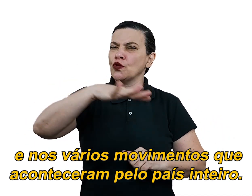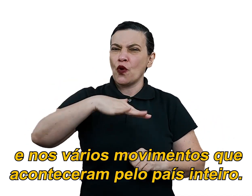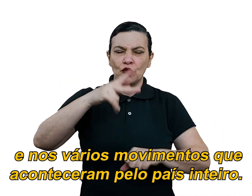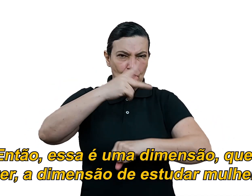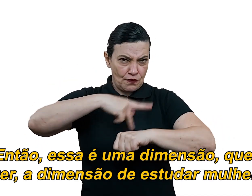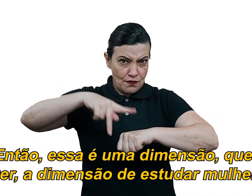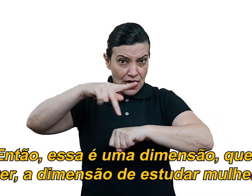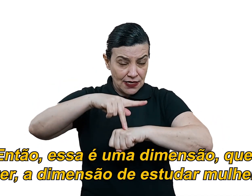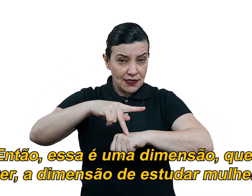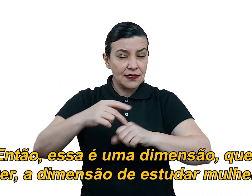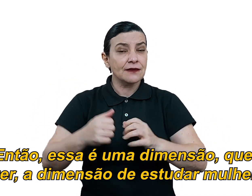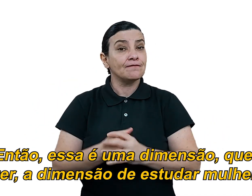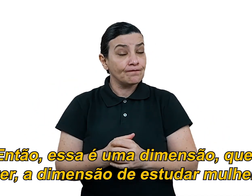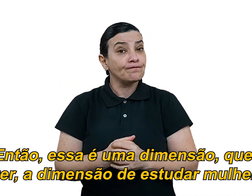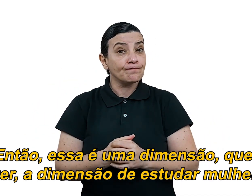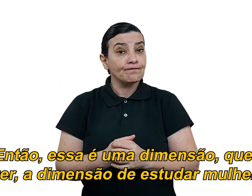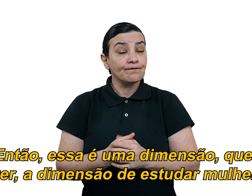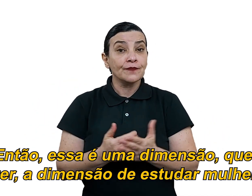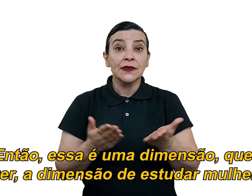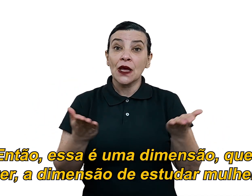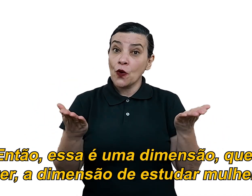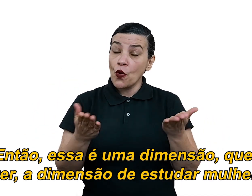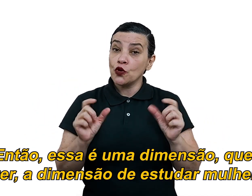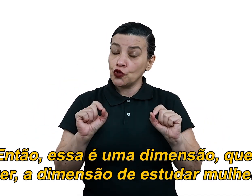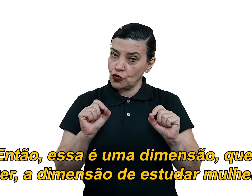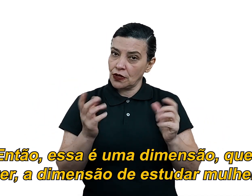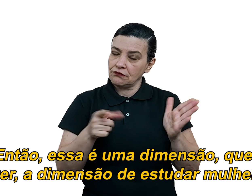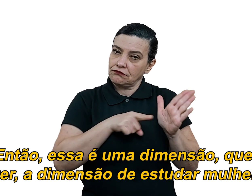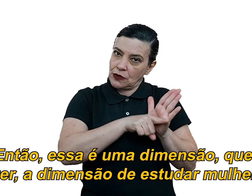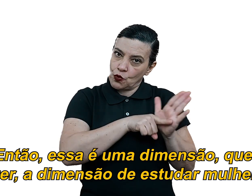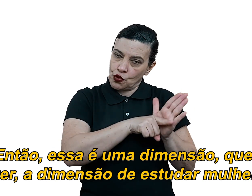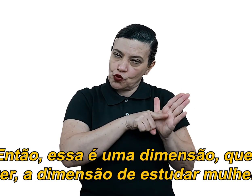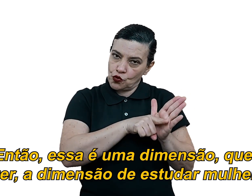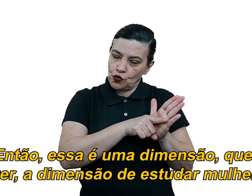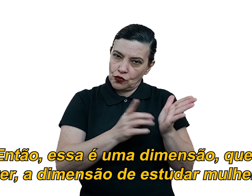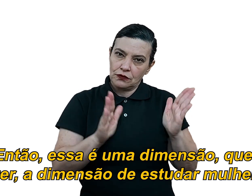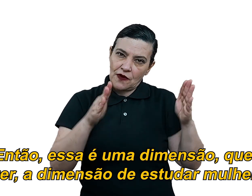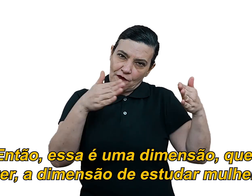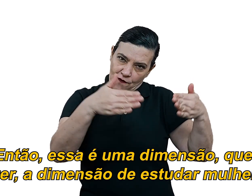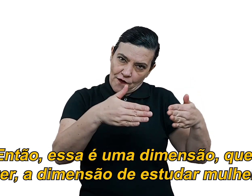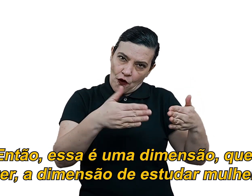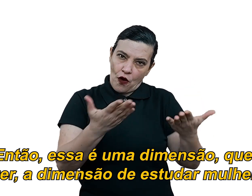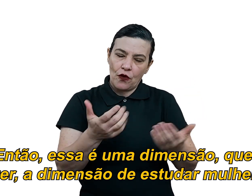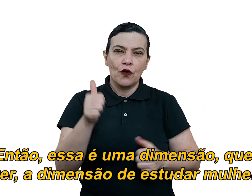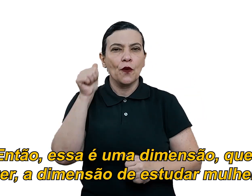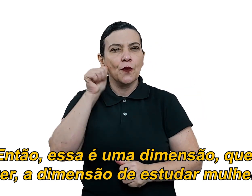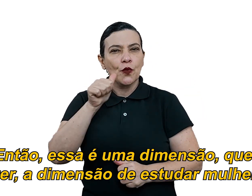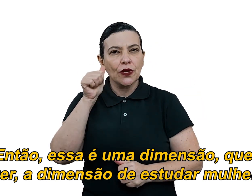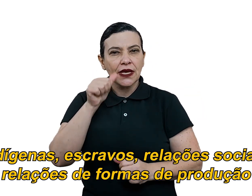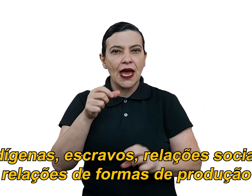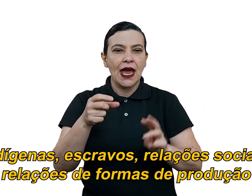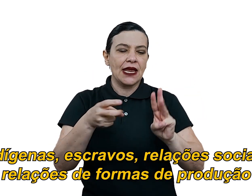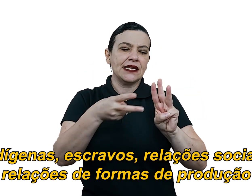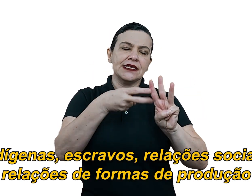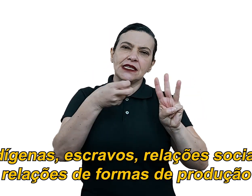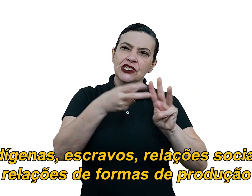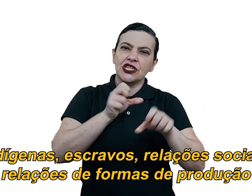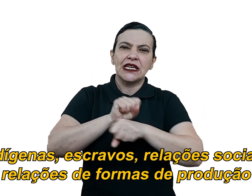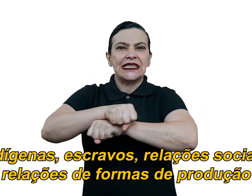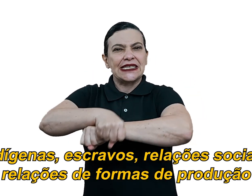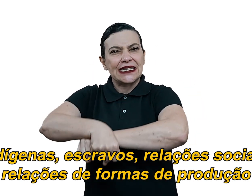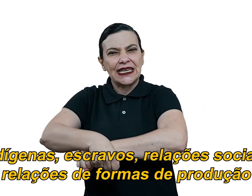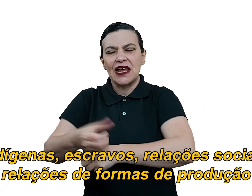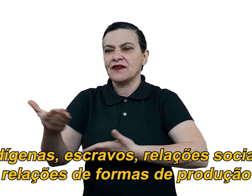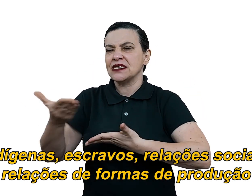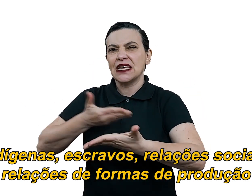país inteiro, né? Então, essa é uma dimensão, quer dizer, a dimensão de estudar mulheres, indígenas,